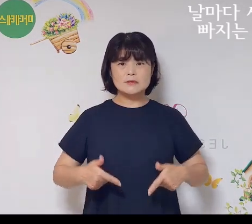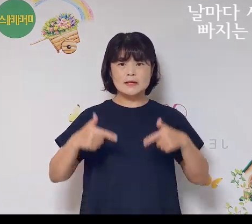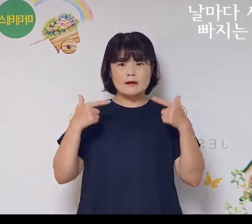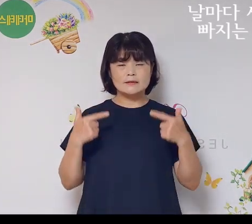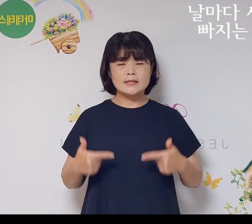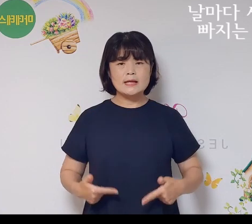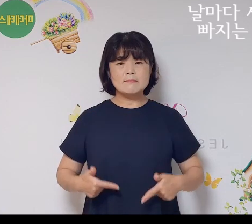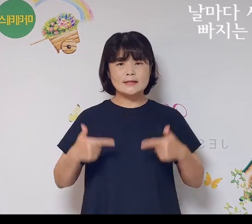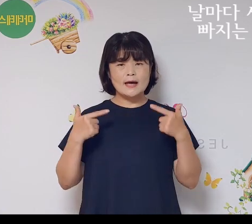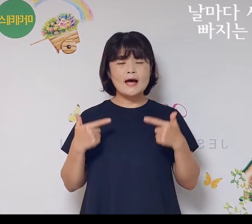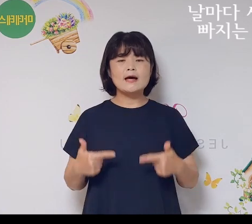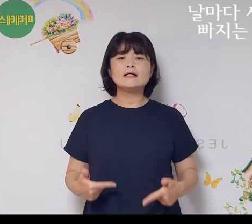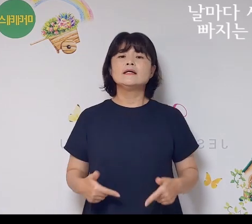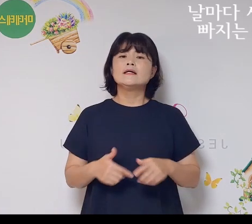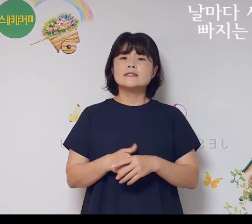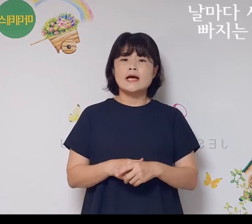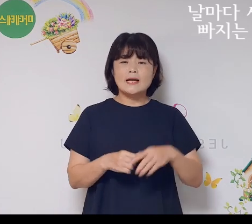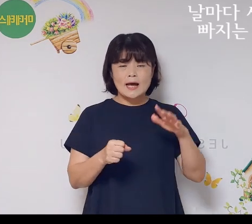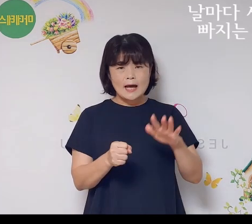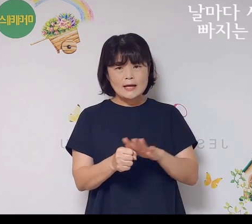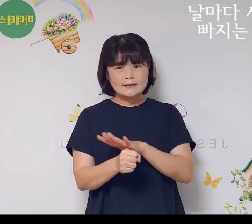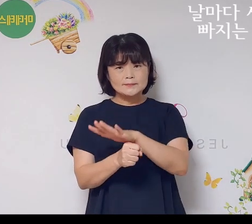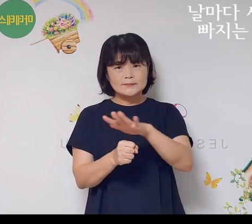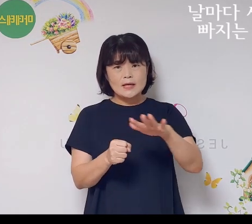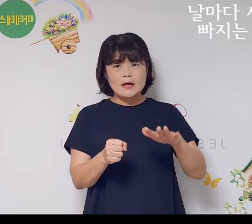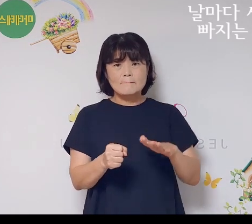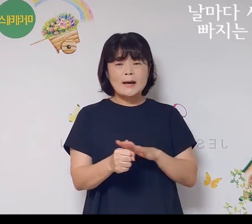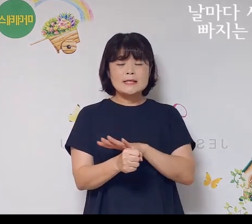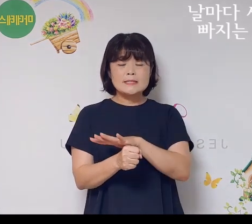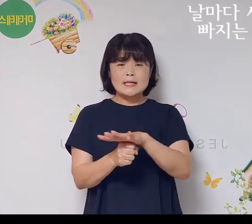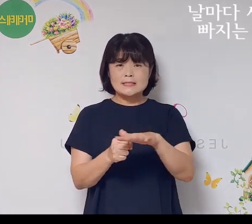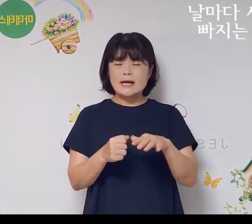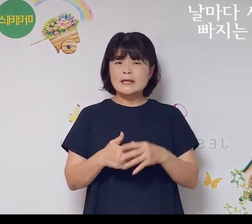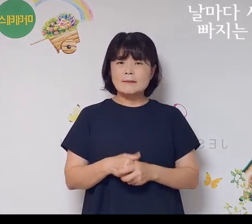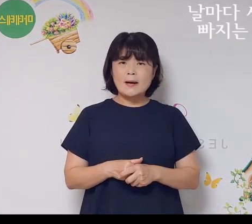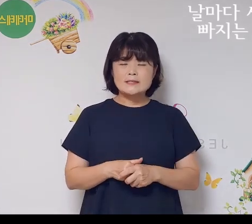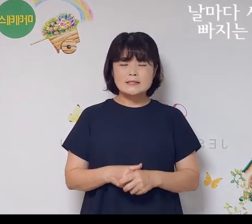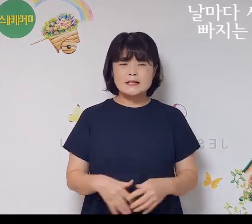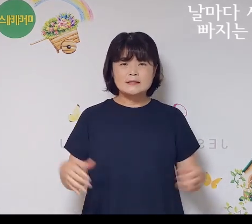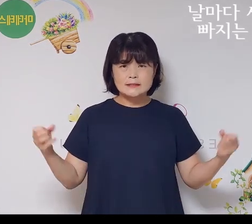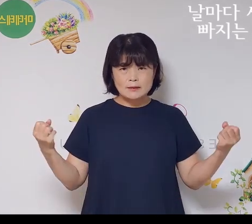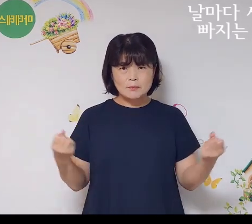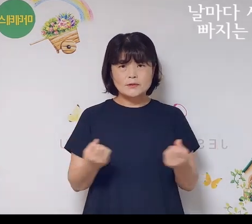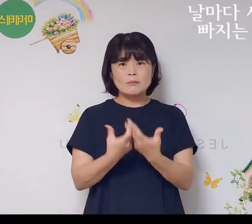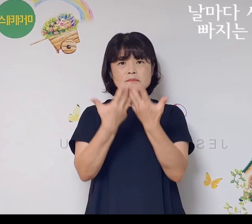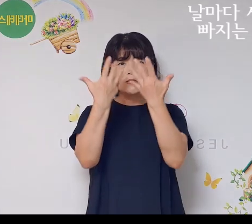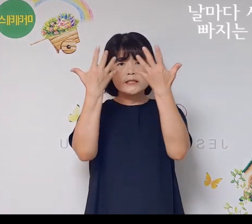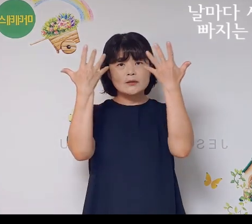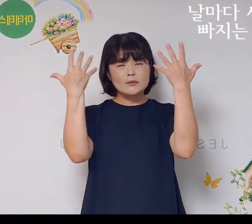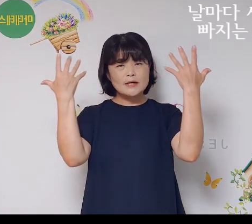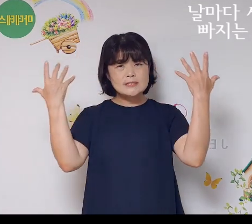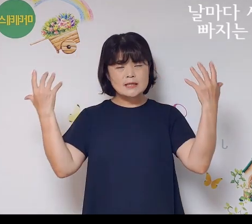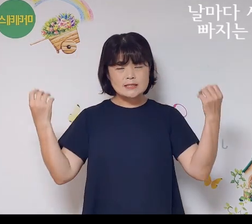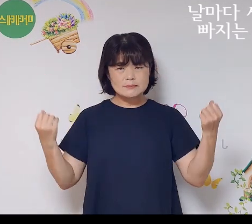돼요. 날마다. 사랑. 빠지다. 사랑에 빠지다는 그냥 넘치다로 같이 하겠습니다.